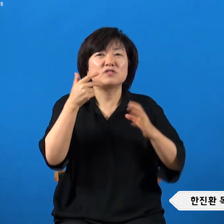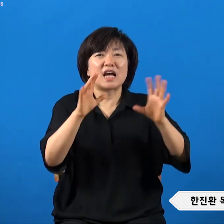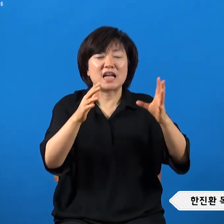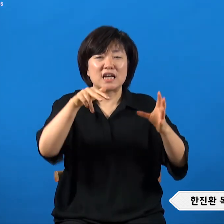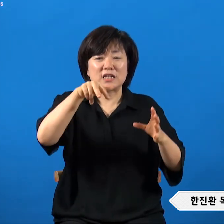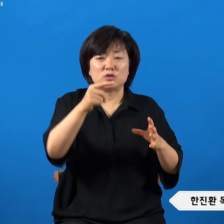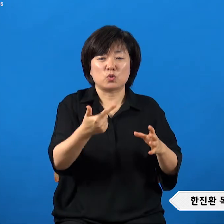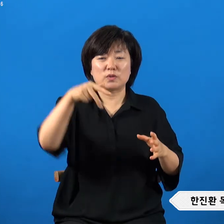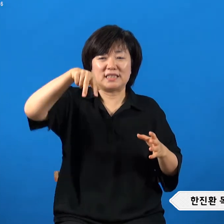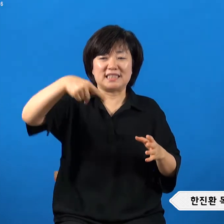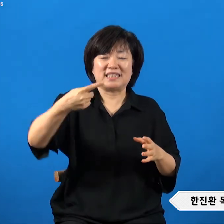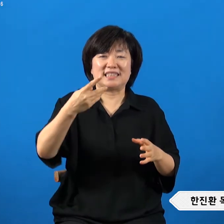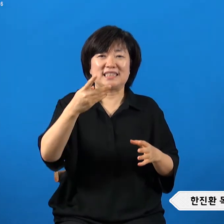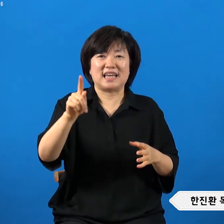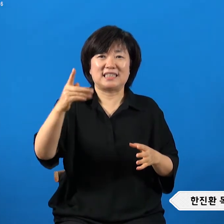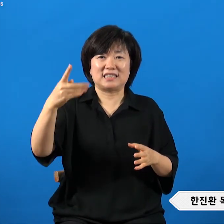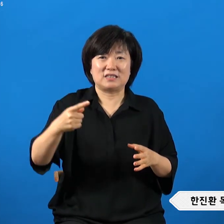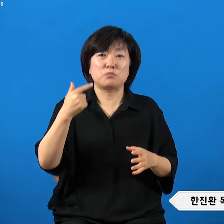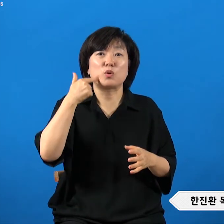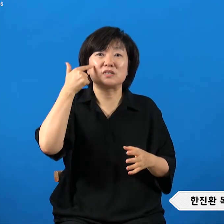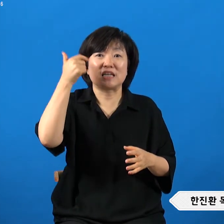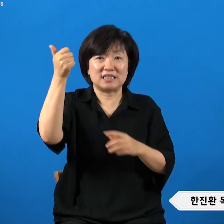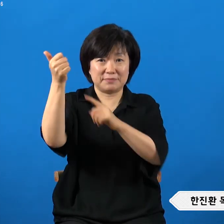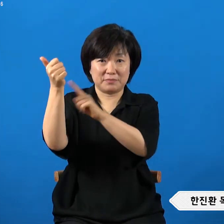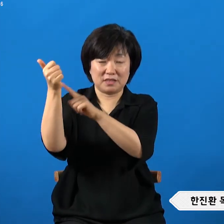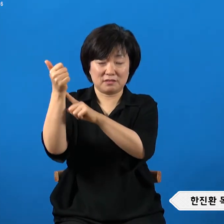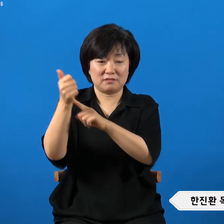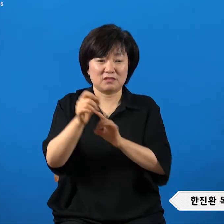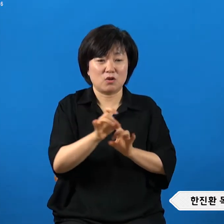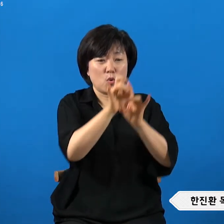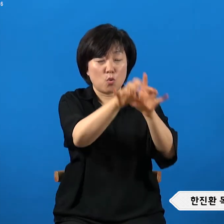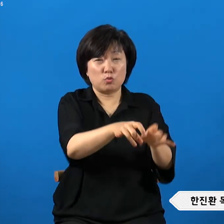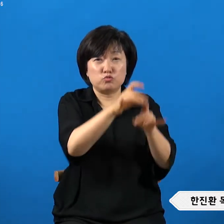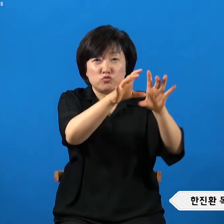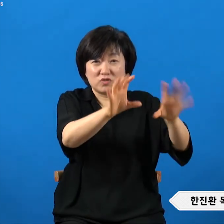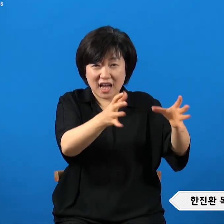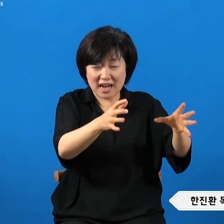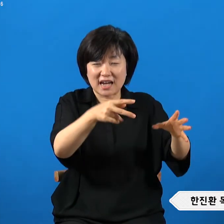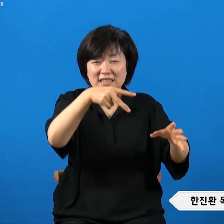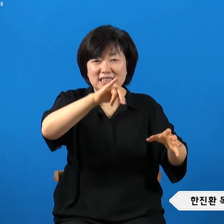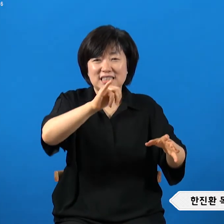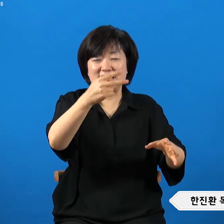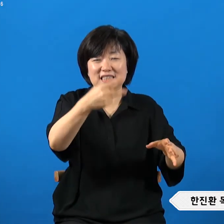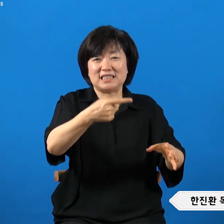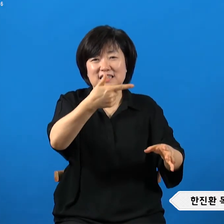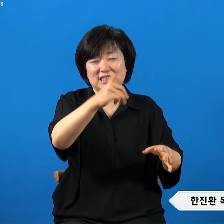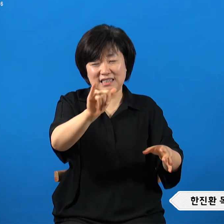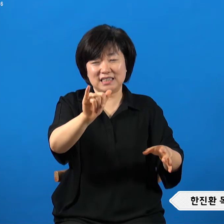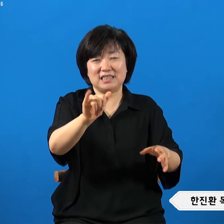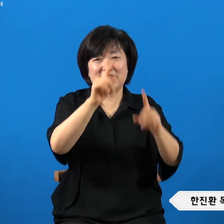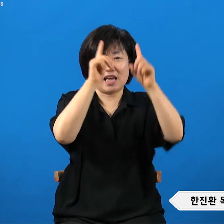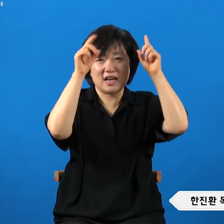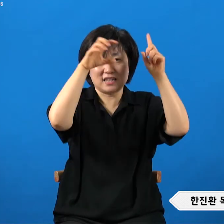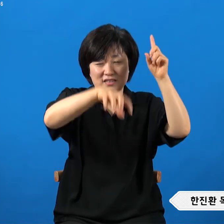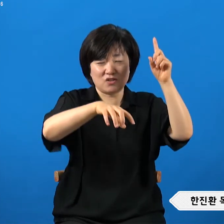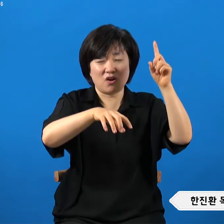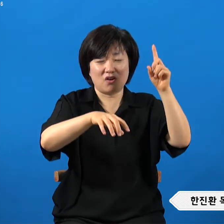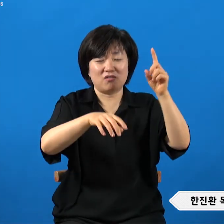영국의 존 스타트 목사님은 호주 시드니 대학에서 한 주간 전도 집회를 인도하신 적이